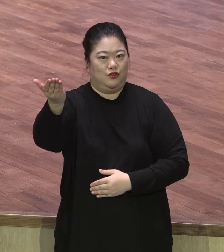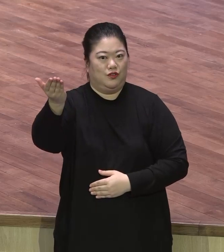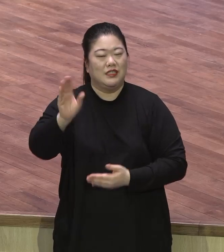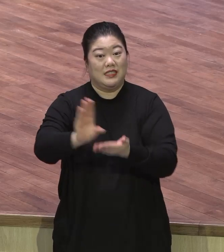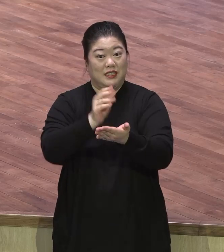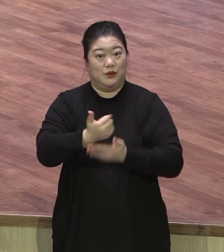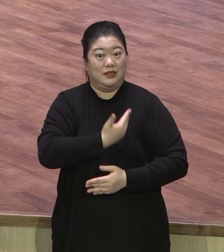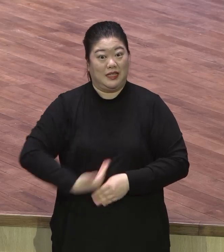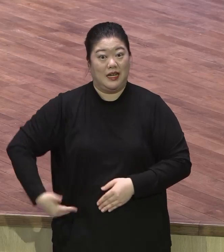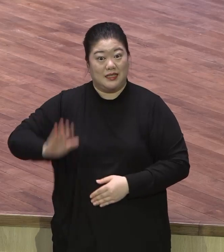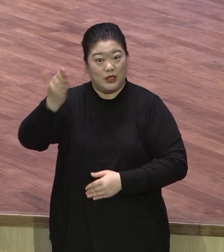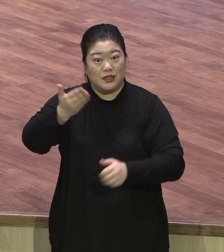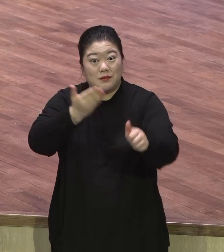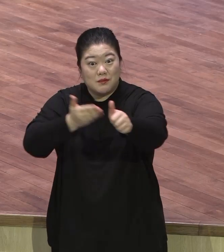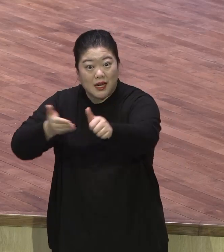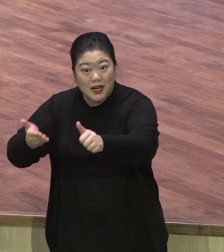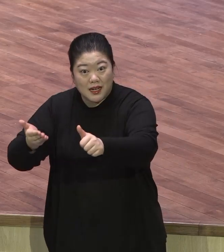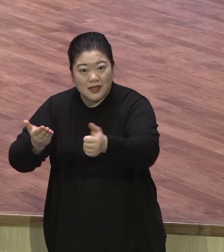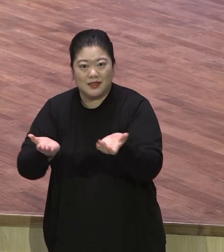축복합니다 기도합시다